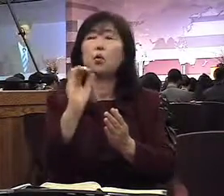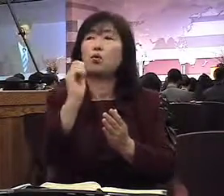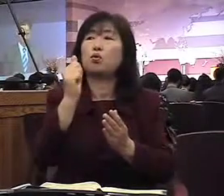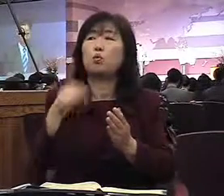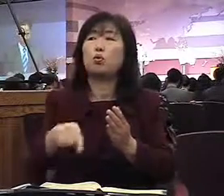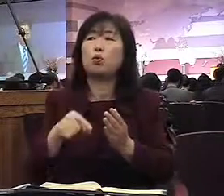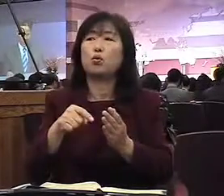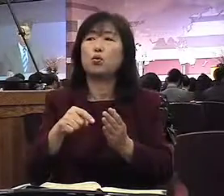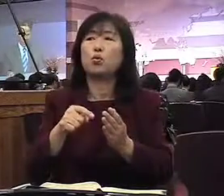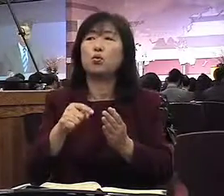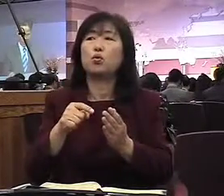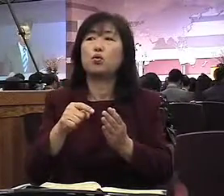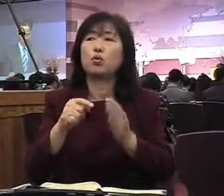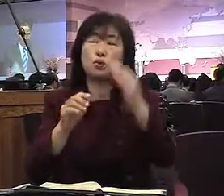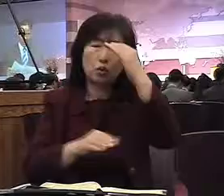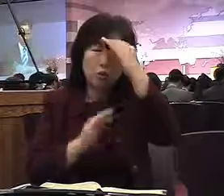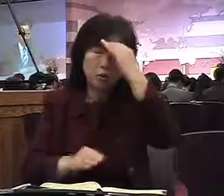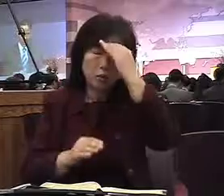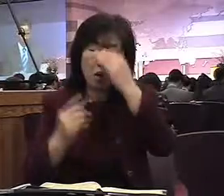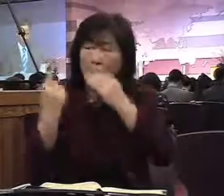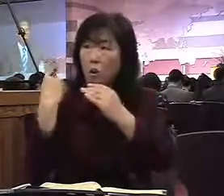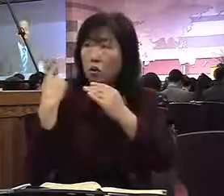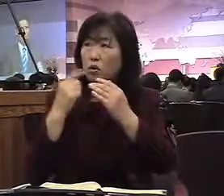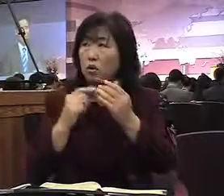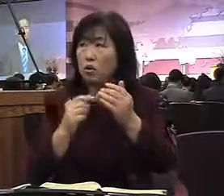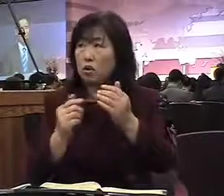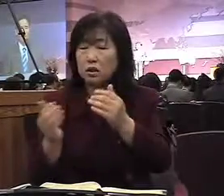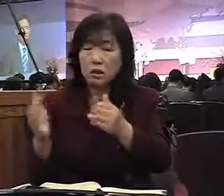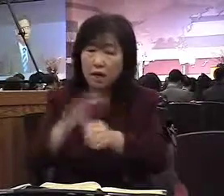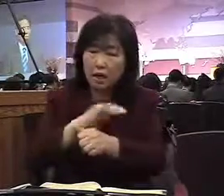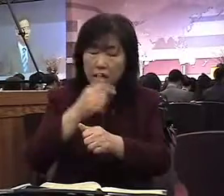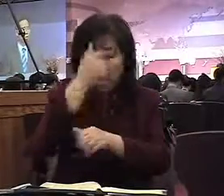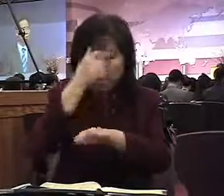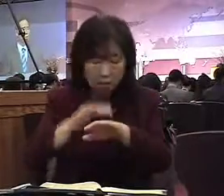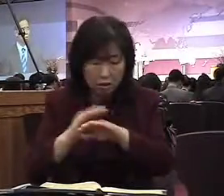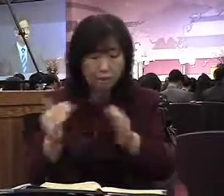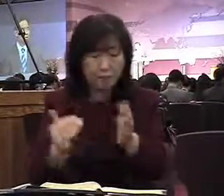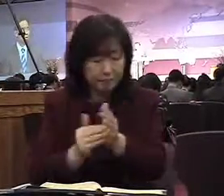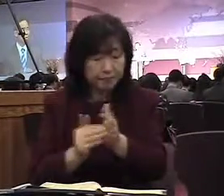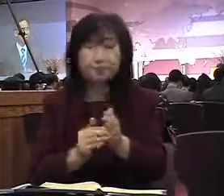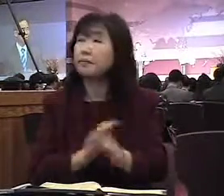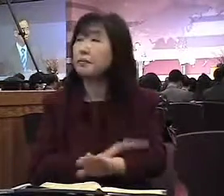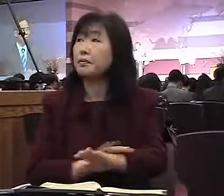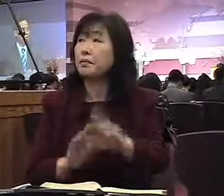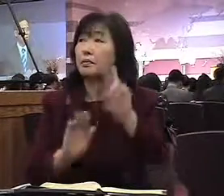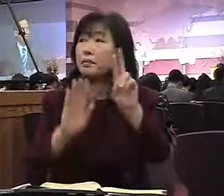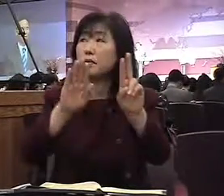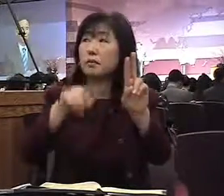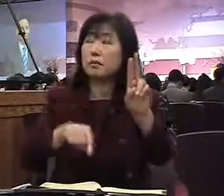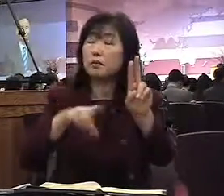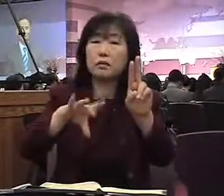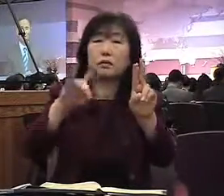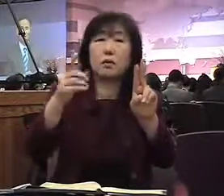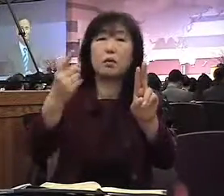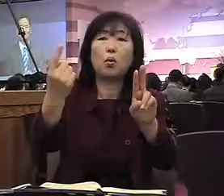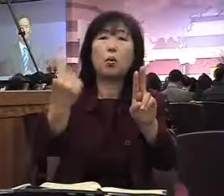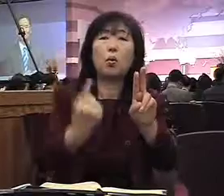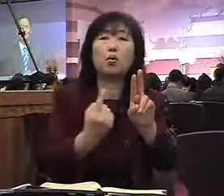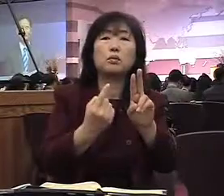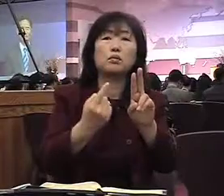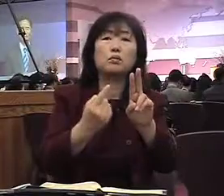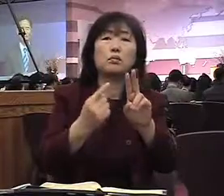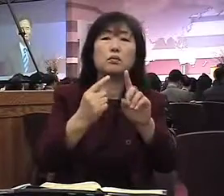부친하셨는데 어제 장례 예배 잘 드렸습니다. 저에게 2부 예배 처음 오시거나 방문하신 분